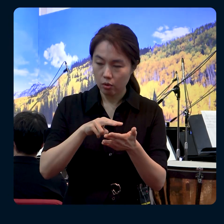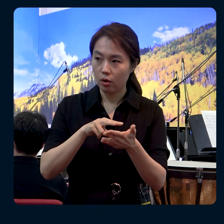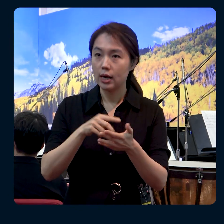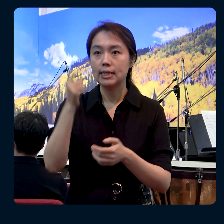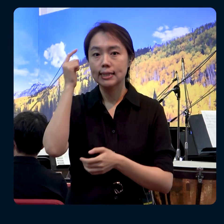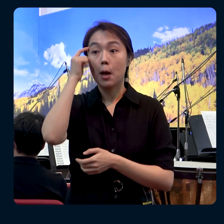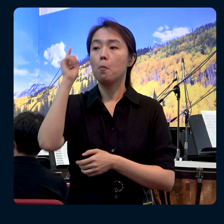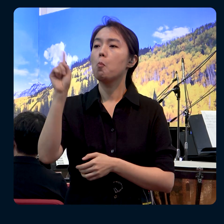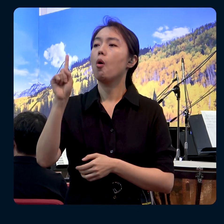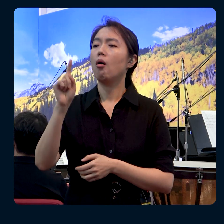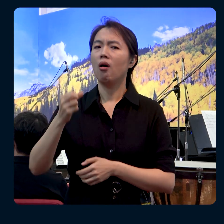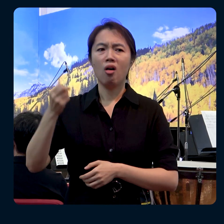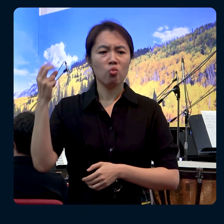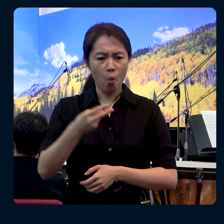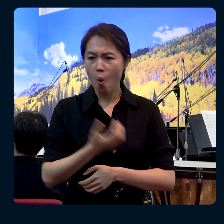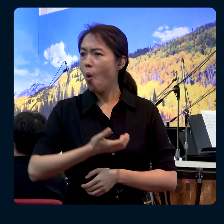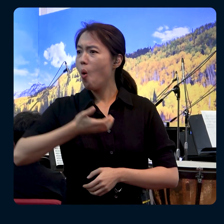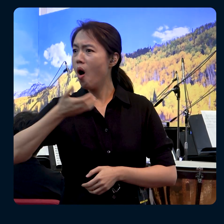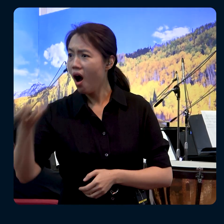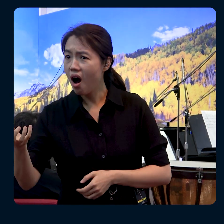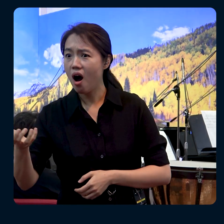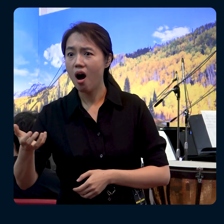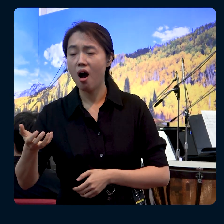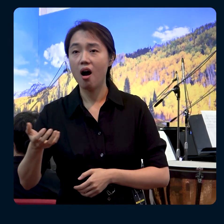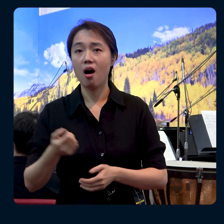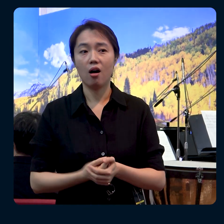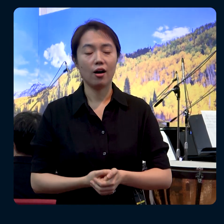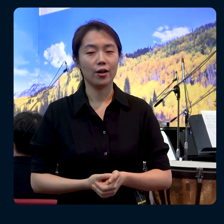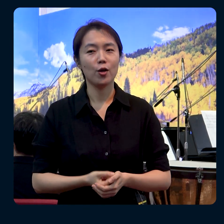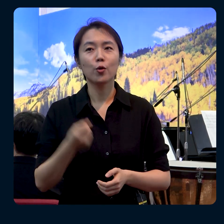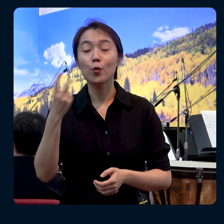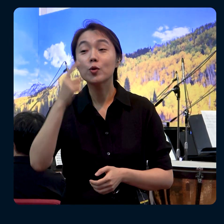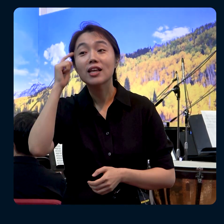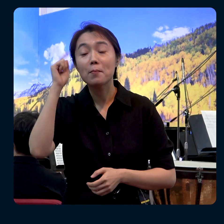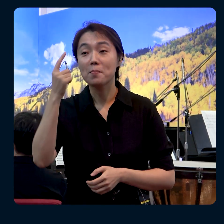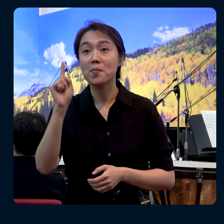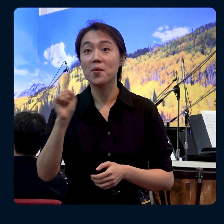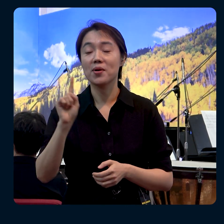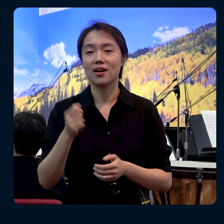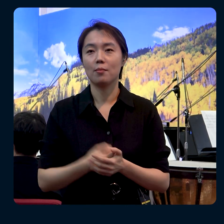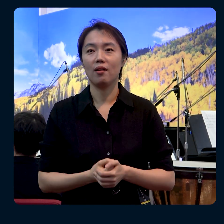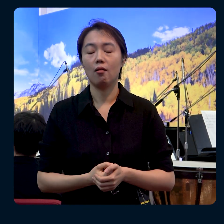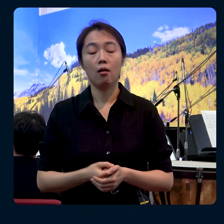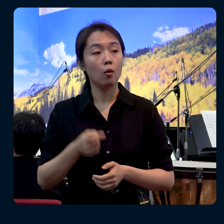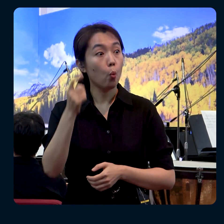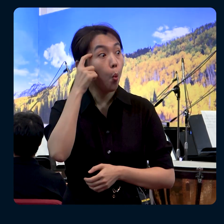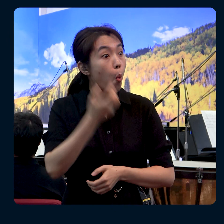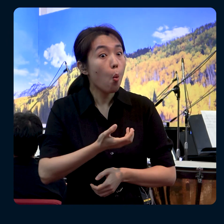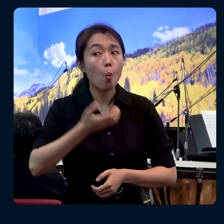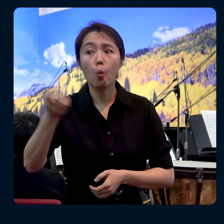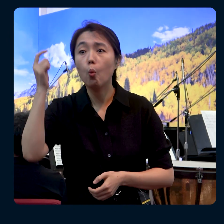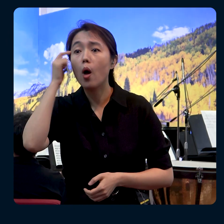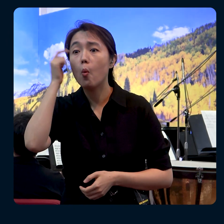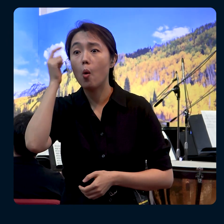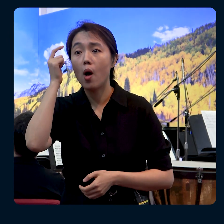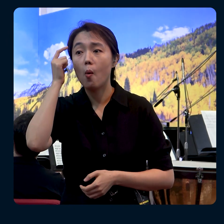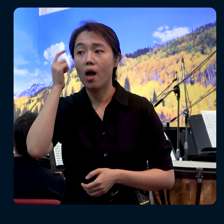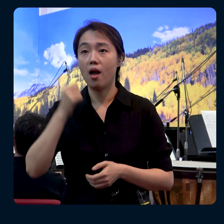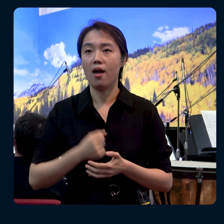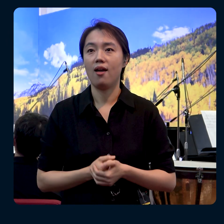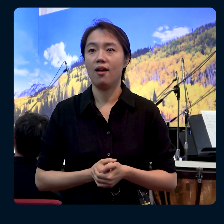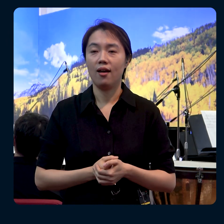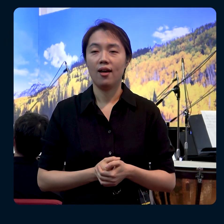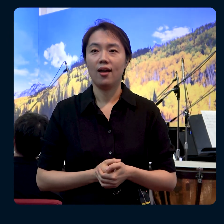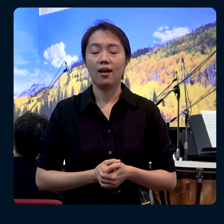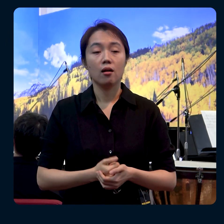겁니다. 또 옮겼어? 그리고 이어서 올라오는 생각은 왜? 그런 거죠. 자,